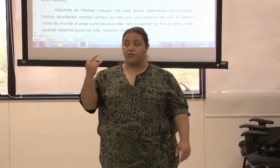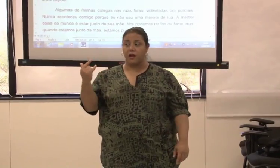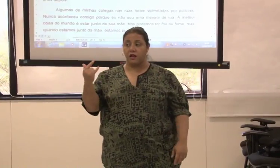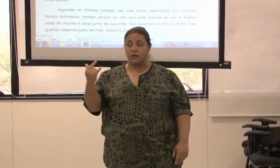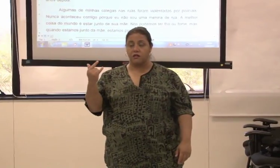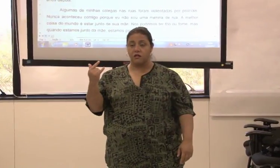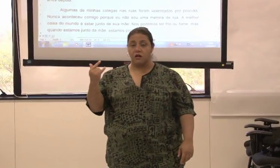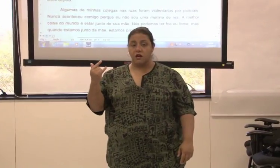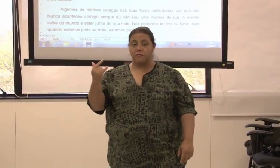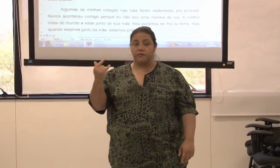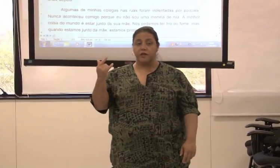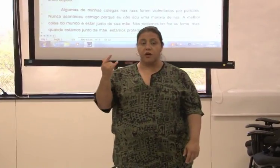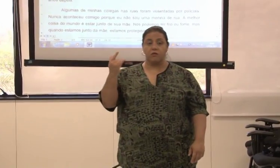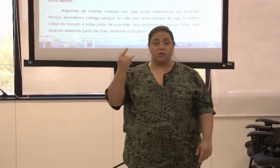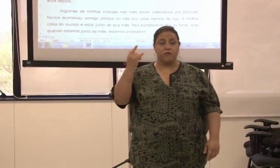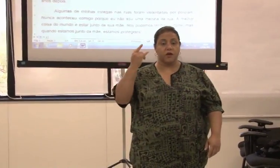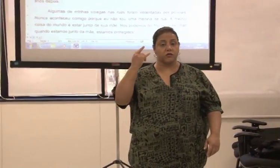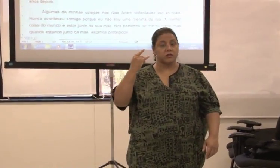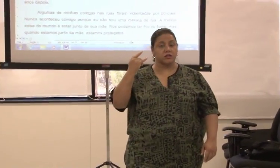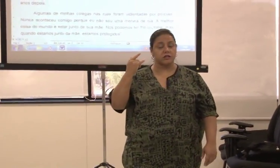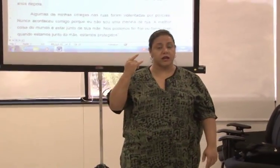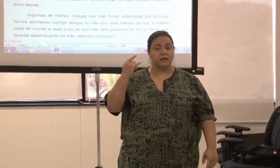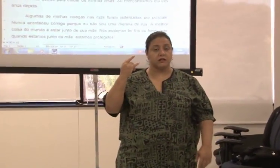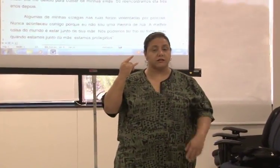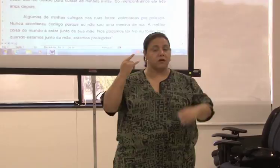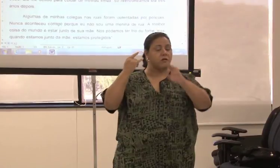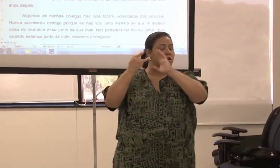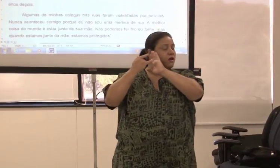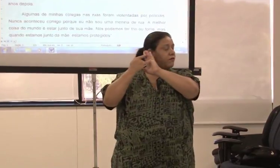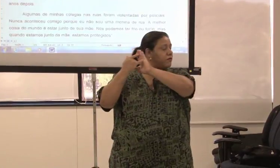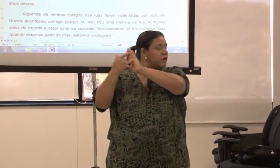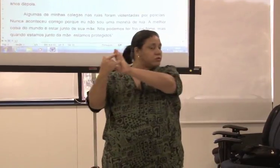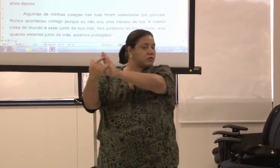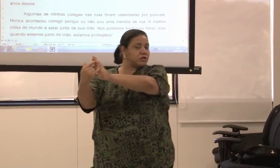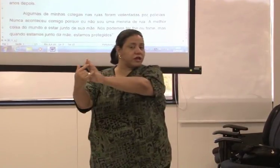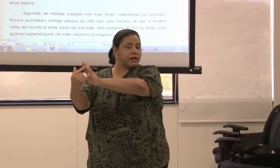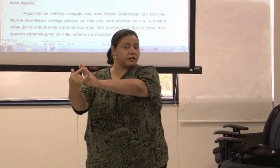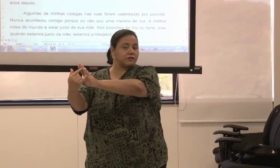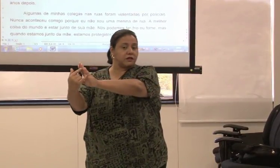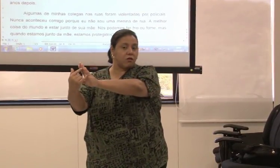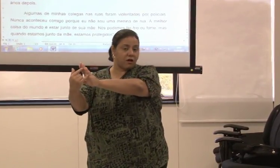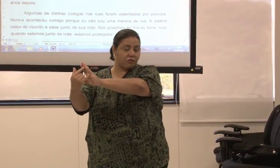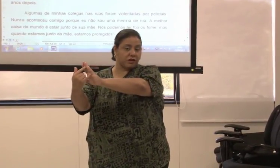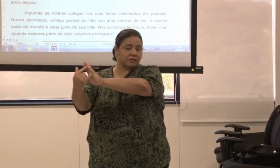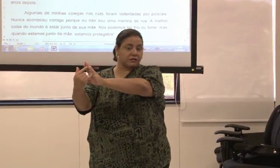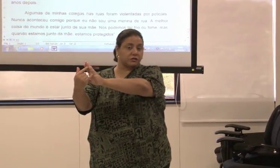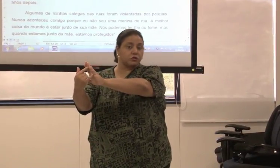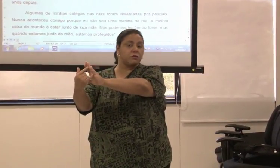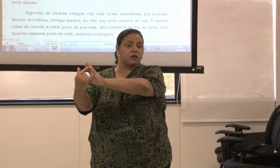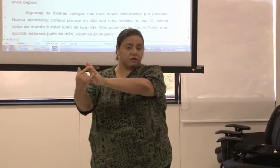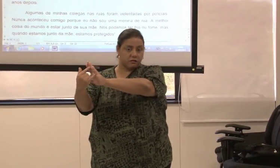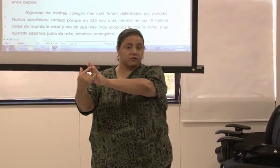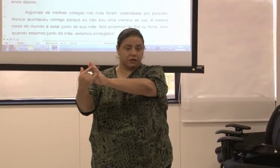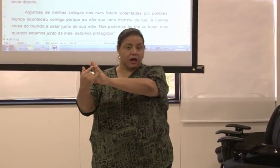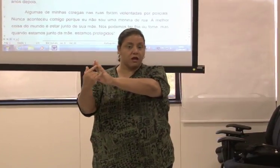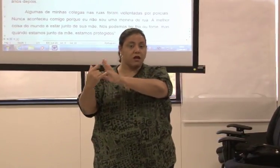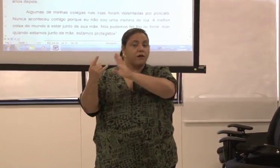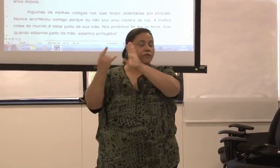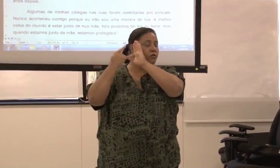vem. Então, não nos deixeis cair em tentação, não nos deixe cair em tentação. Afaste a tentação de mim, tá? Então, não